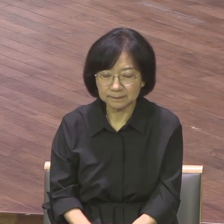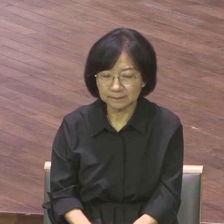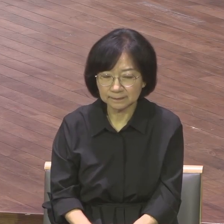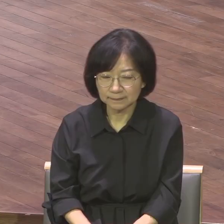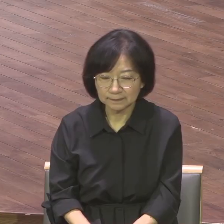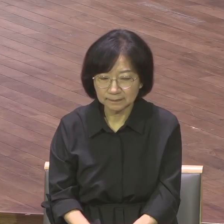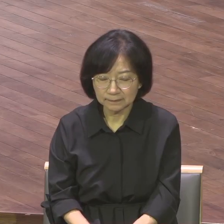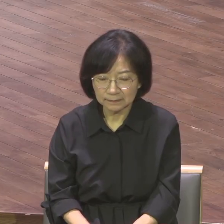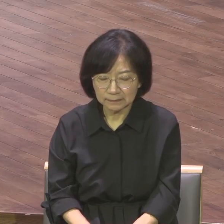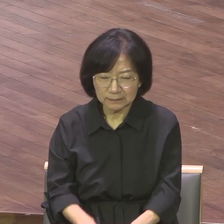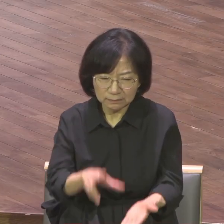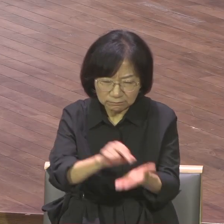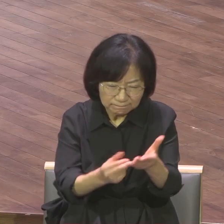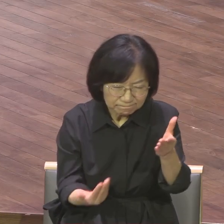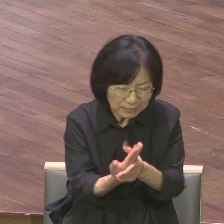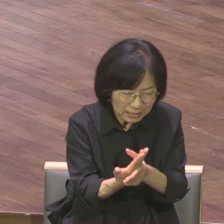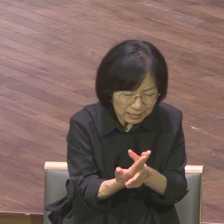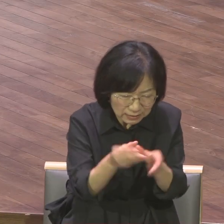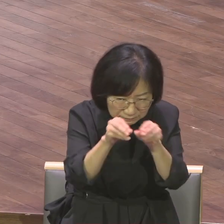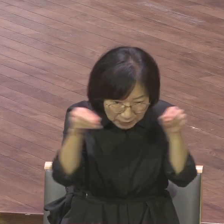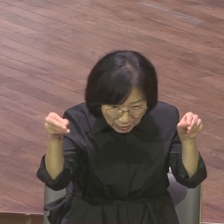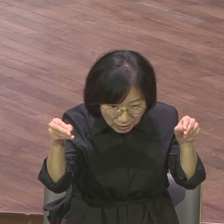하나님의 본심을 알아야 돼요.